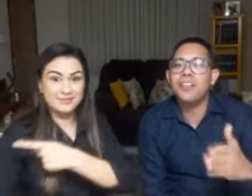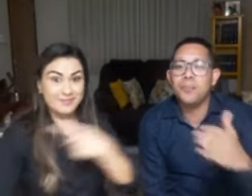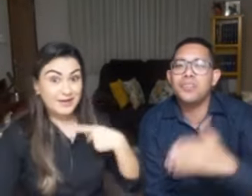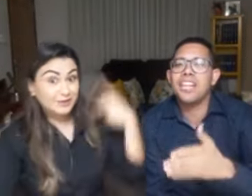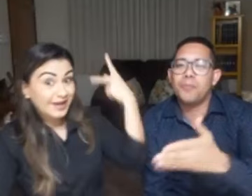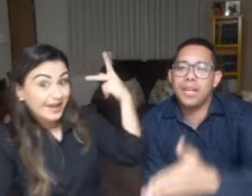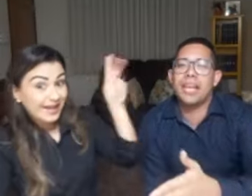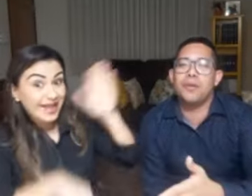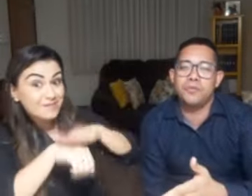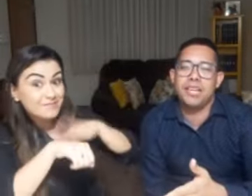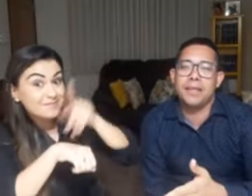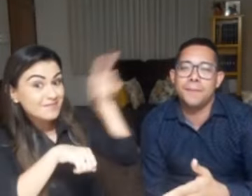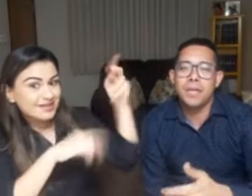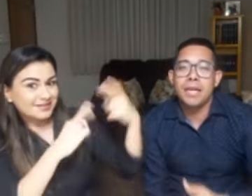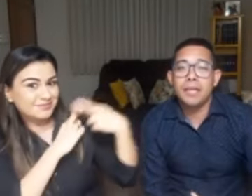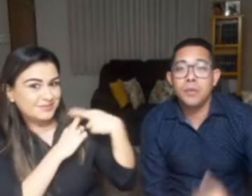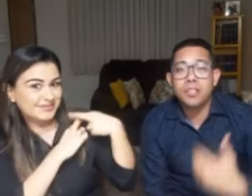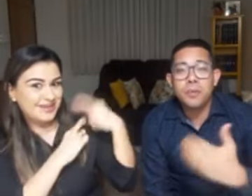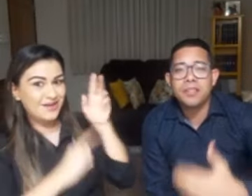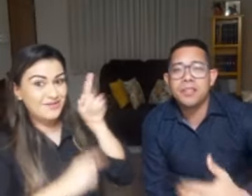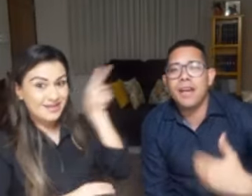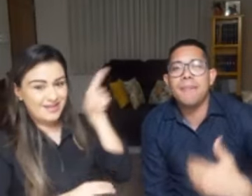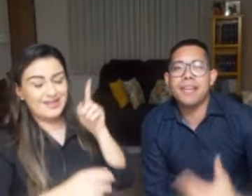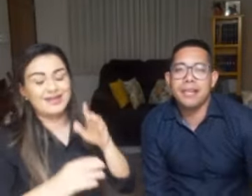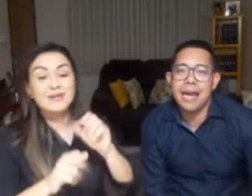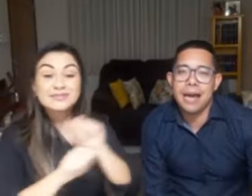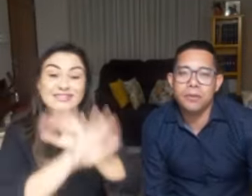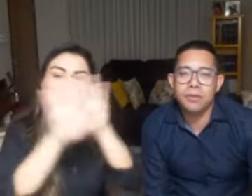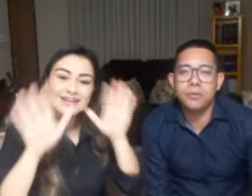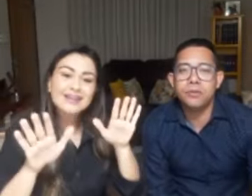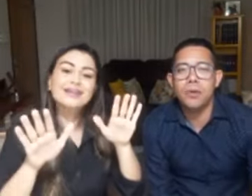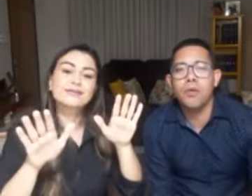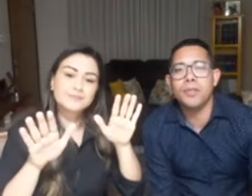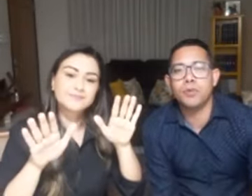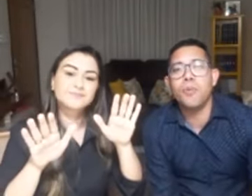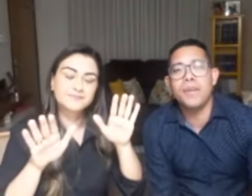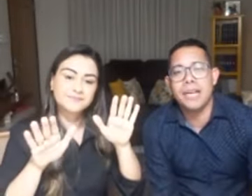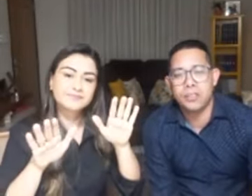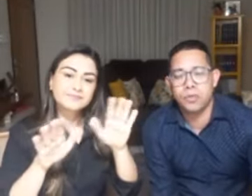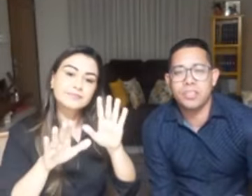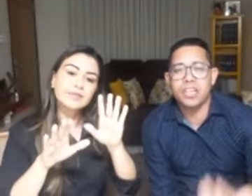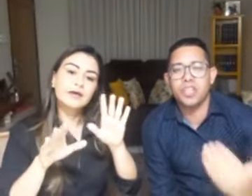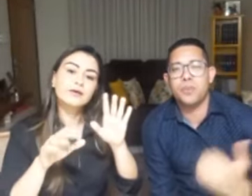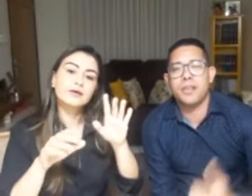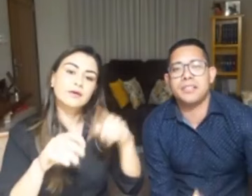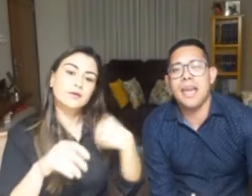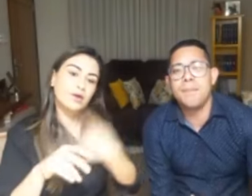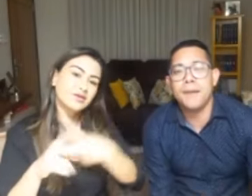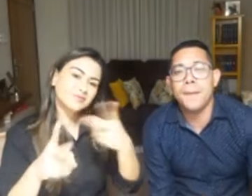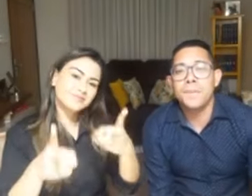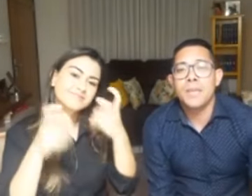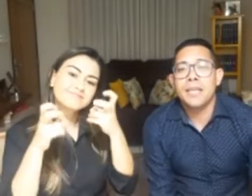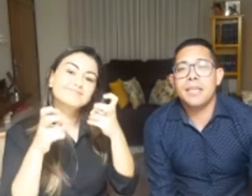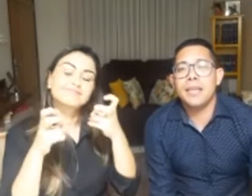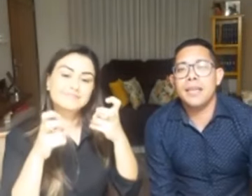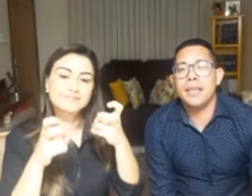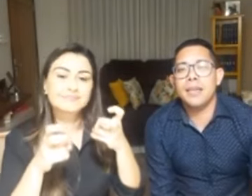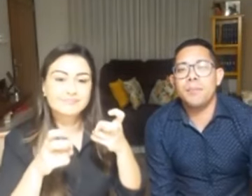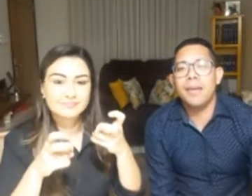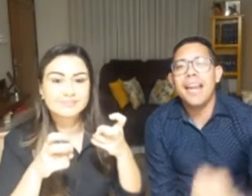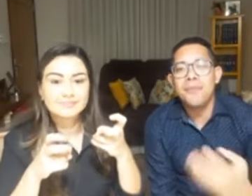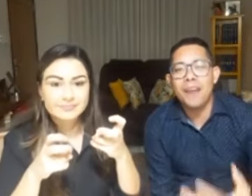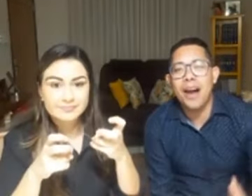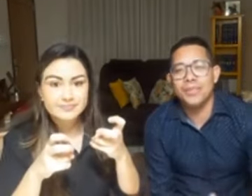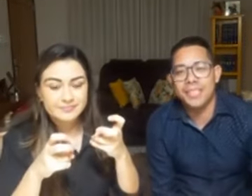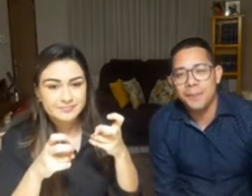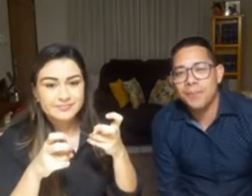ele é o responsável por aquela ovelha. Então isso precisa ficar bem claro. Então são algumas complicações que a gente percebe que